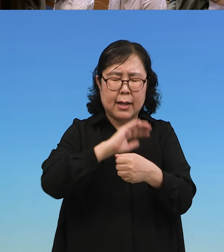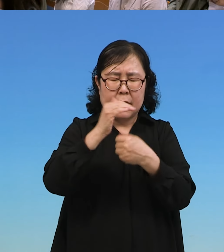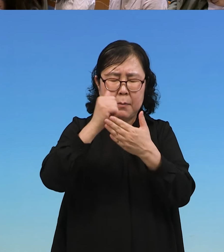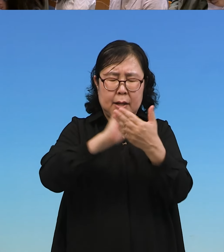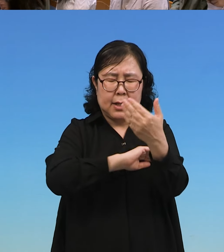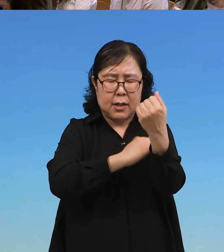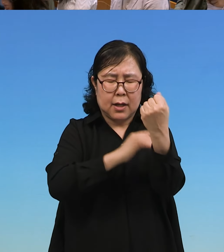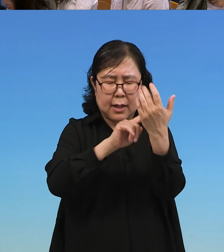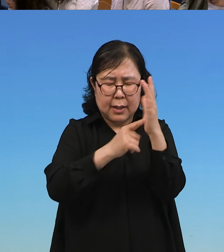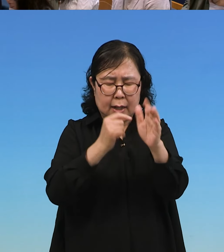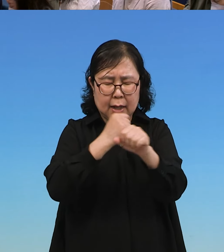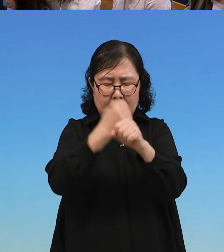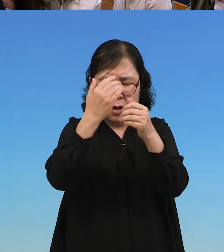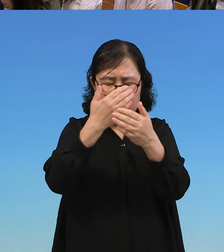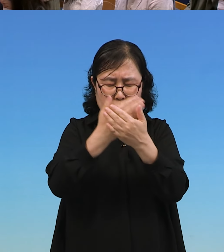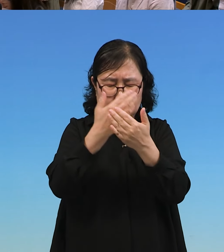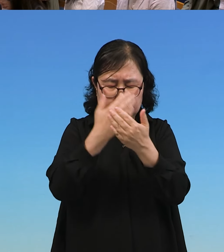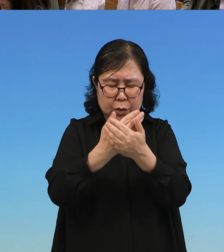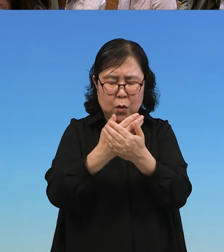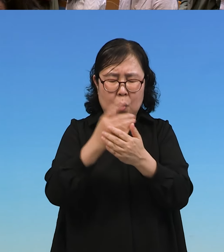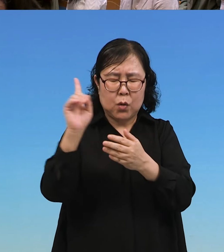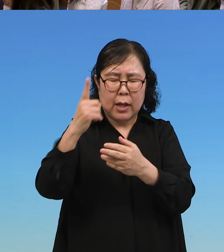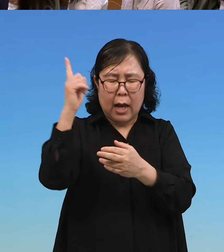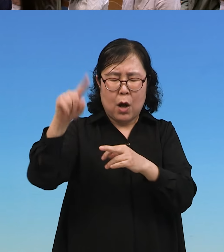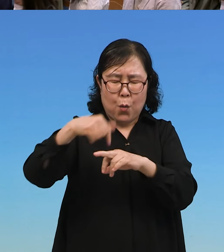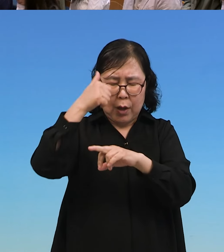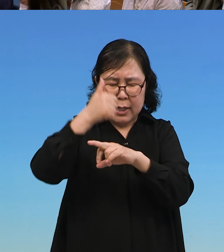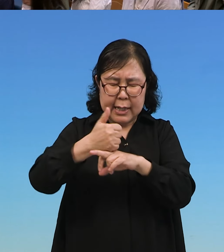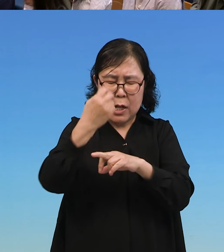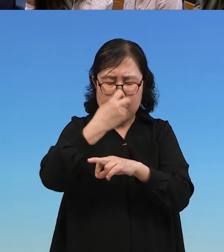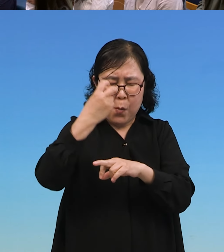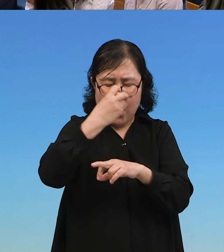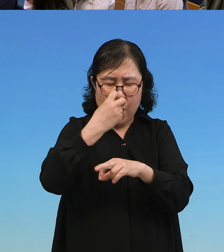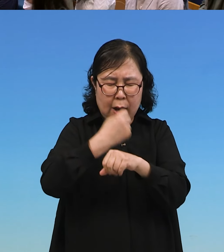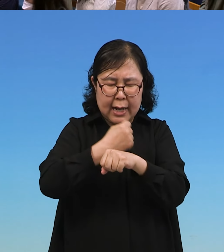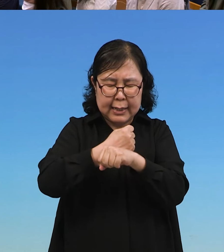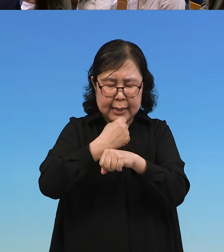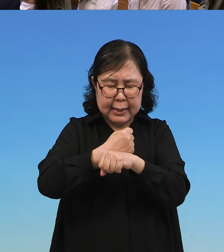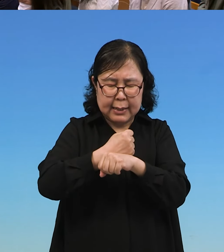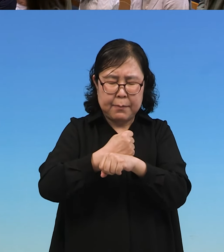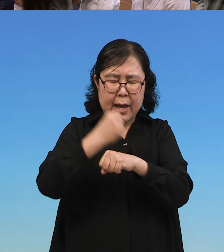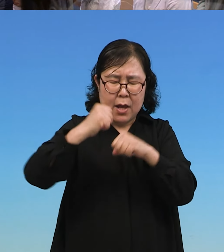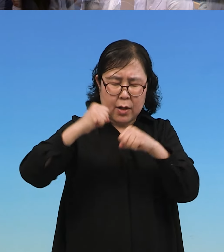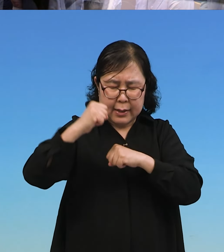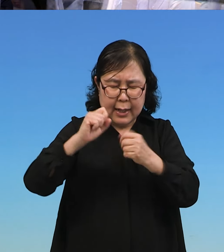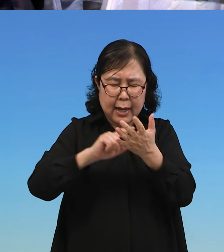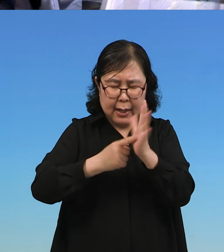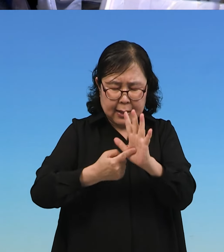보호하심의 역사가 일어나는 교회 되게 하시고 가정 되게 하여 주시옵소서.